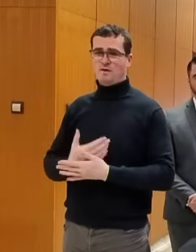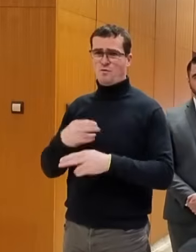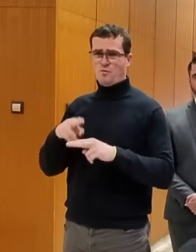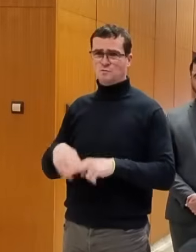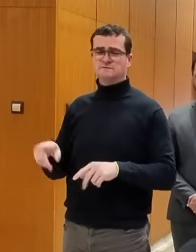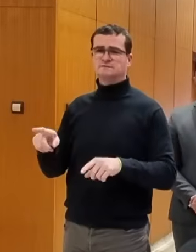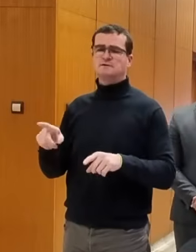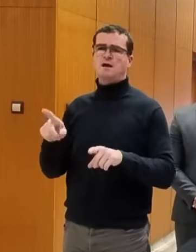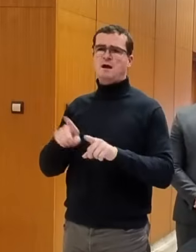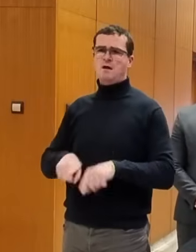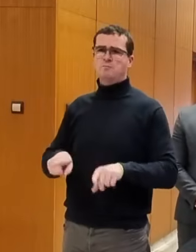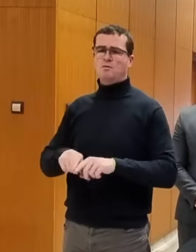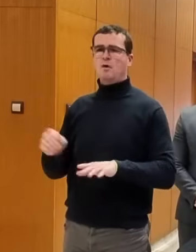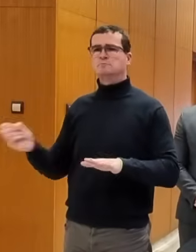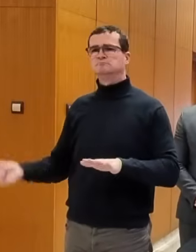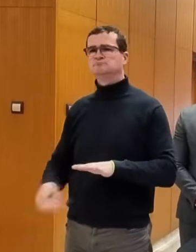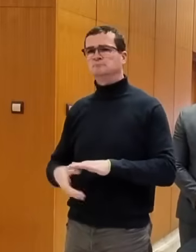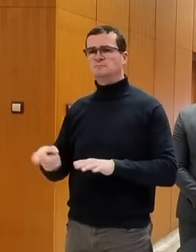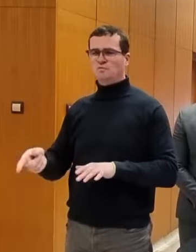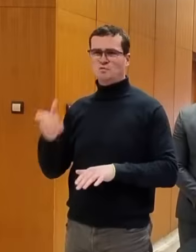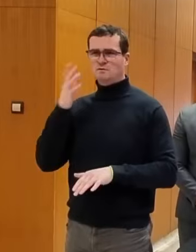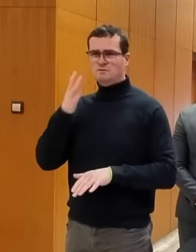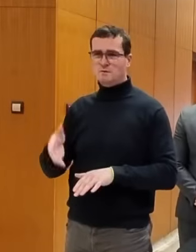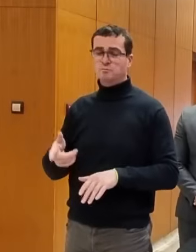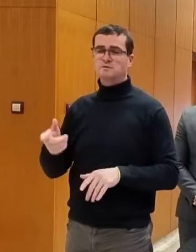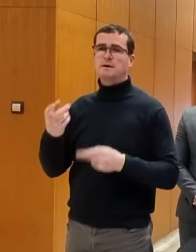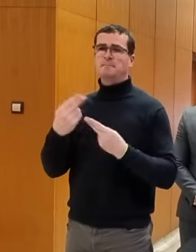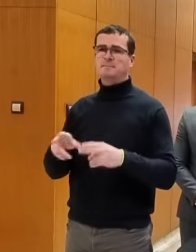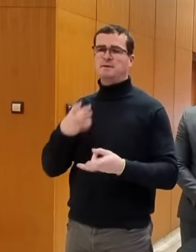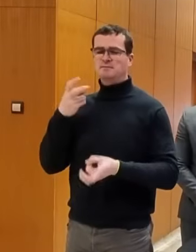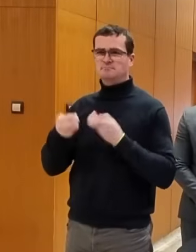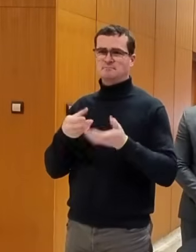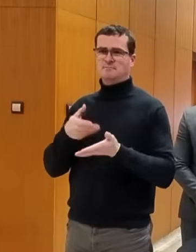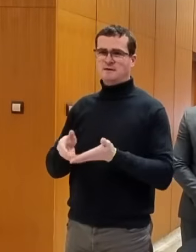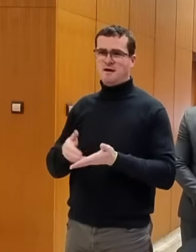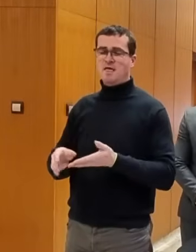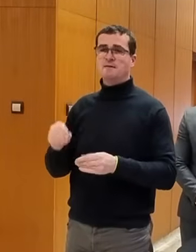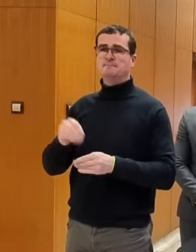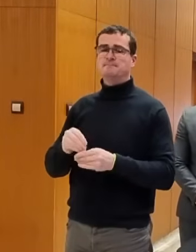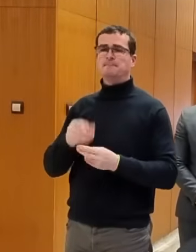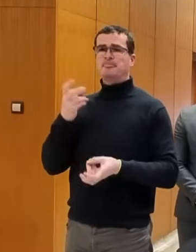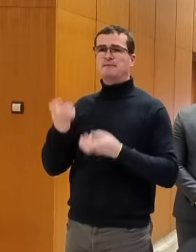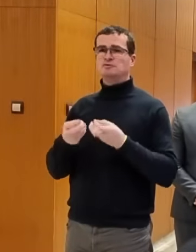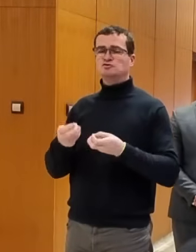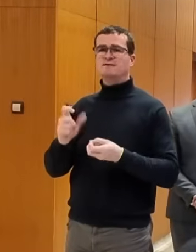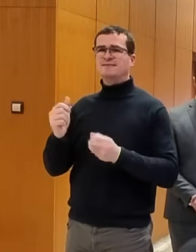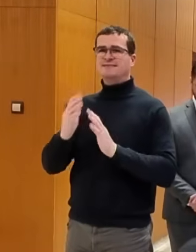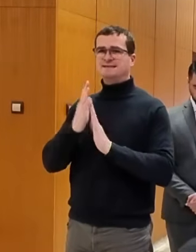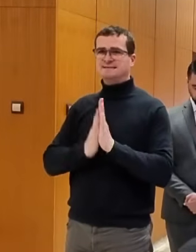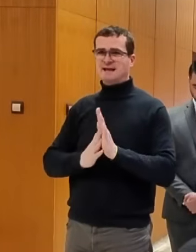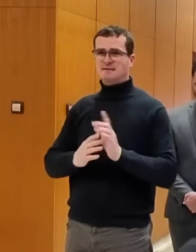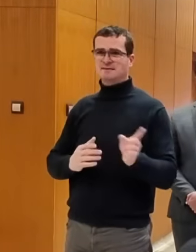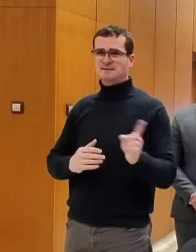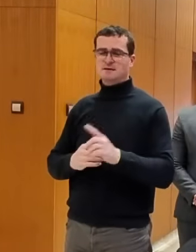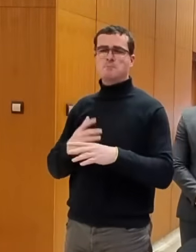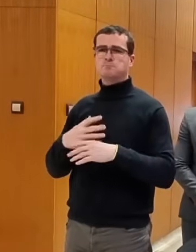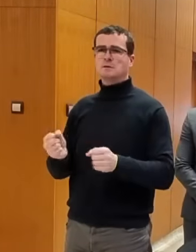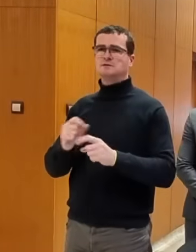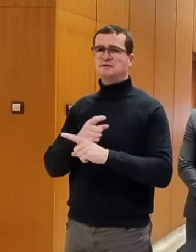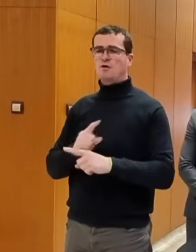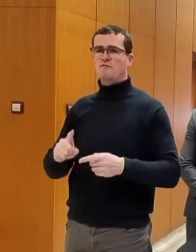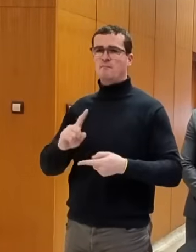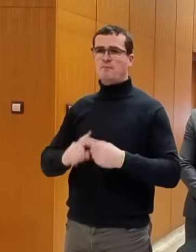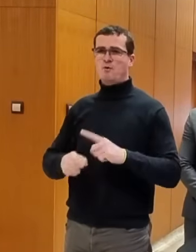čiže žiadne zametanie pod koberec tu nehrozí, tie prípady budú ďalej vyšetrované, akurát, že budú vyšetrované nestranne, bez